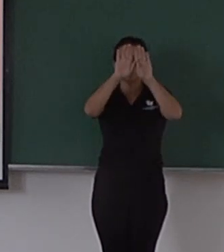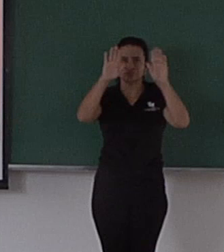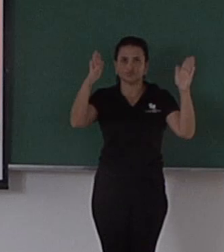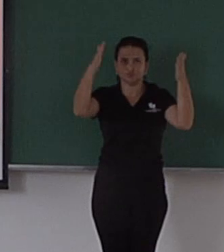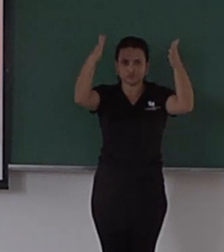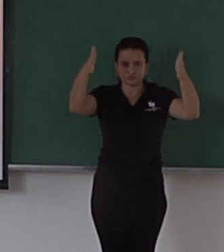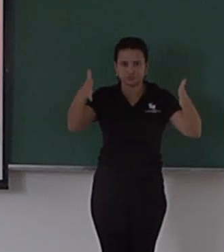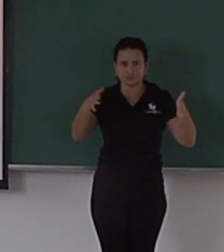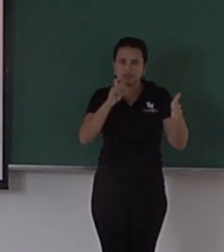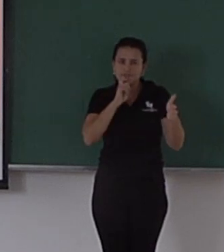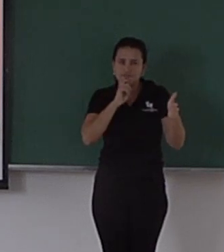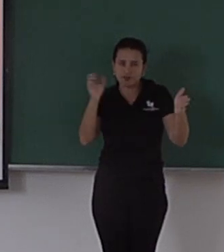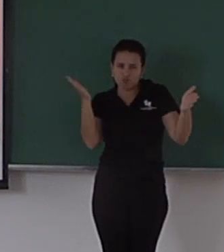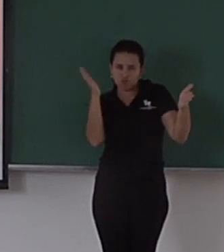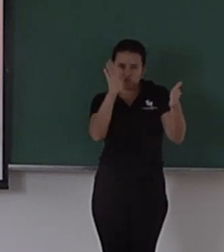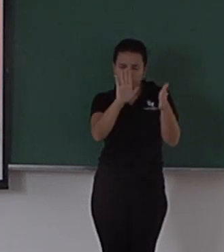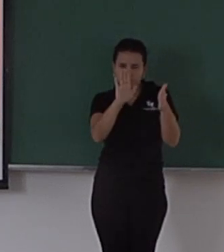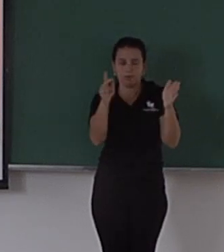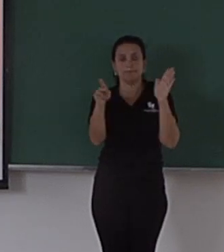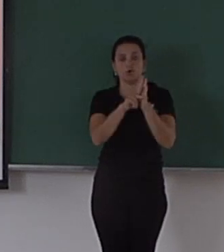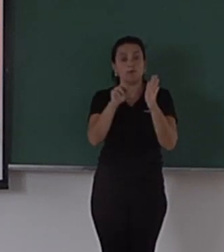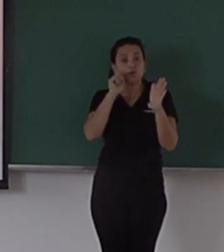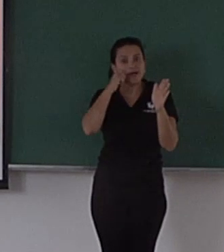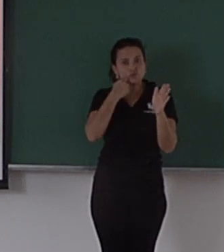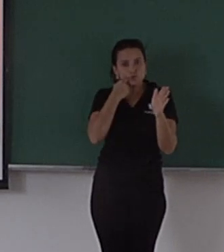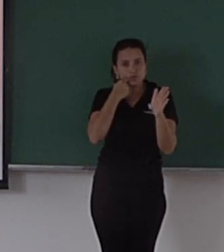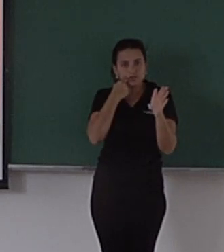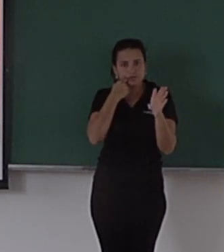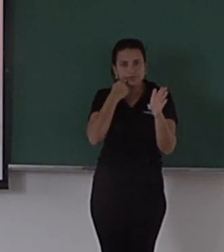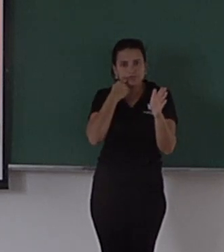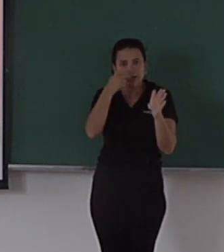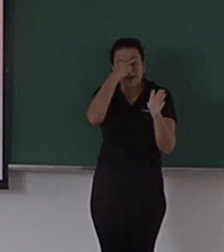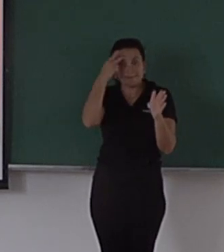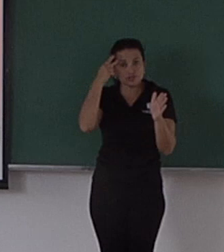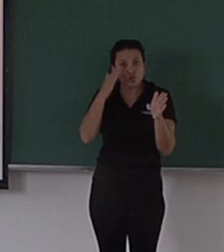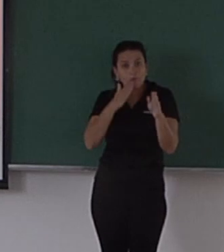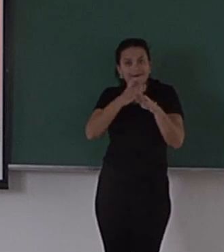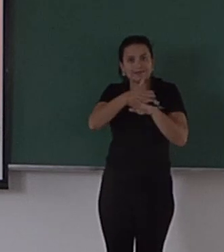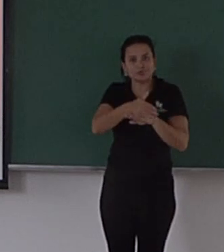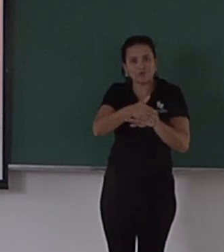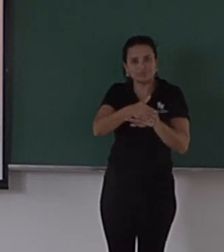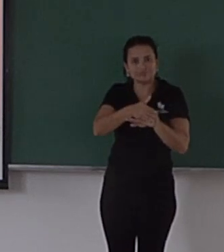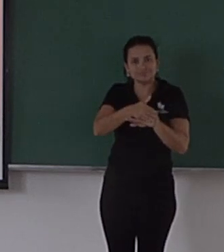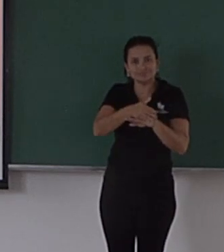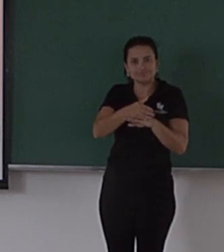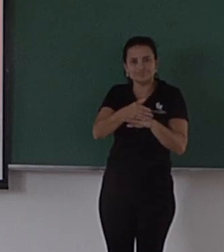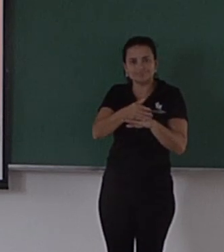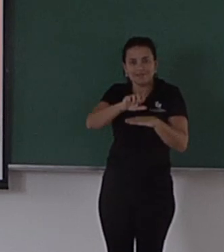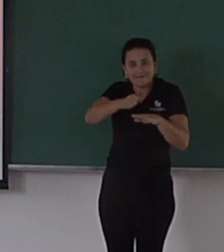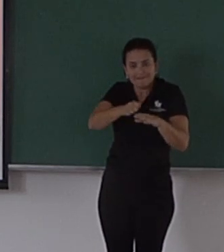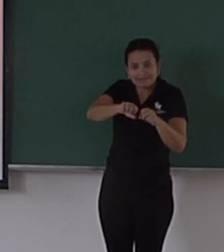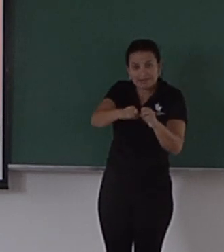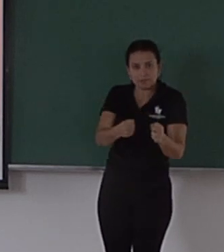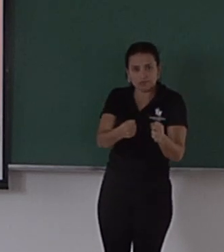frigorífico e tal, que o funcionário ficou esquecido lá dentro. Ele entrou, a maçaneta quebrou, ninguém deu falta dele e